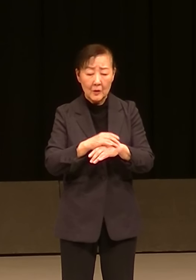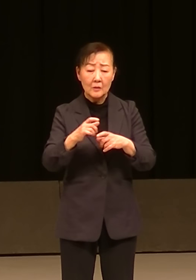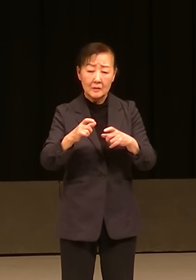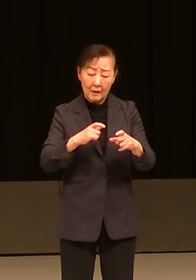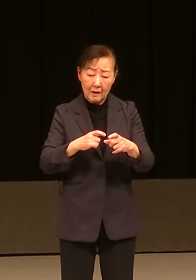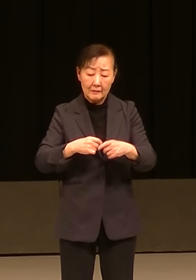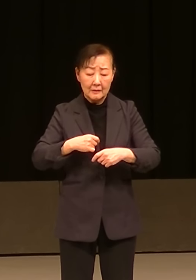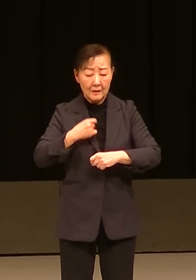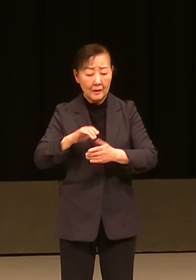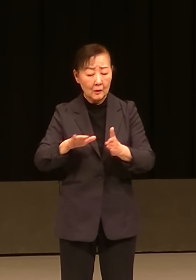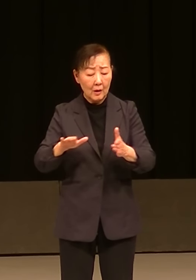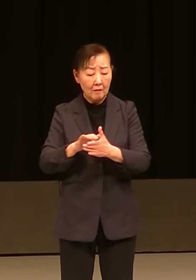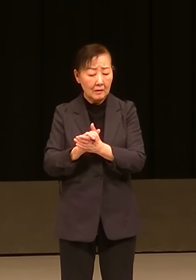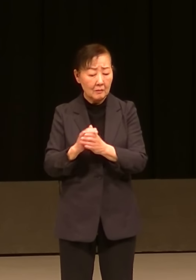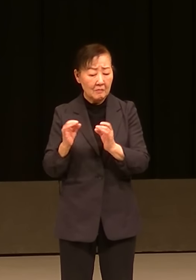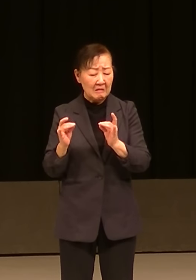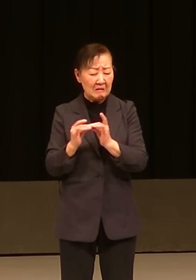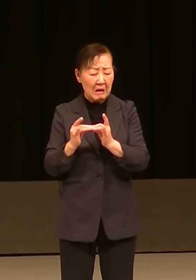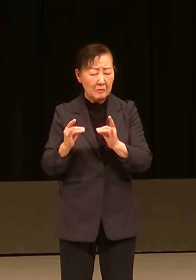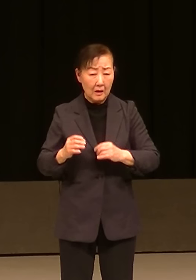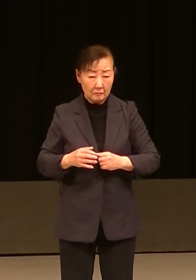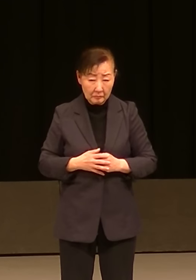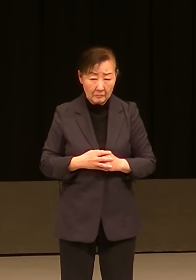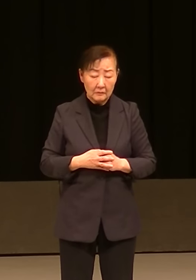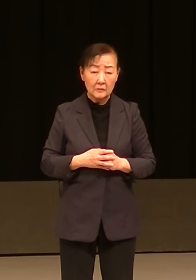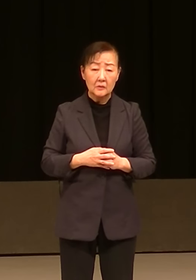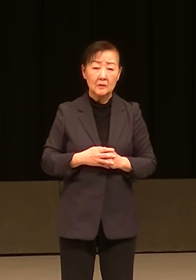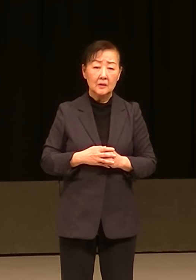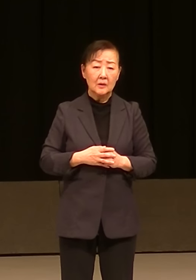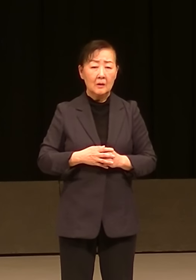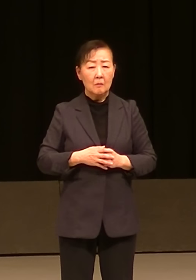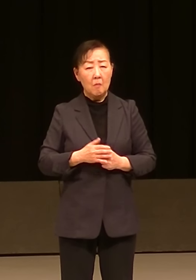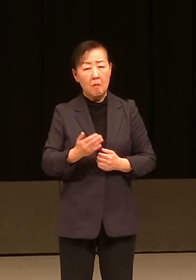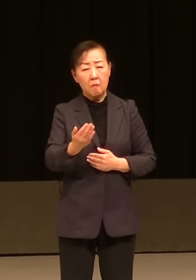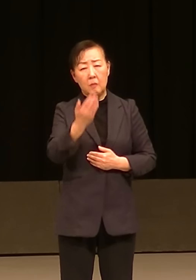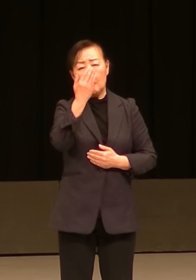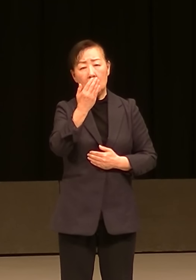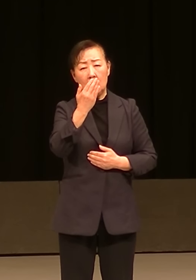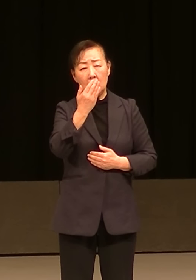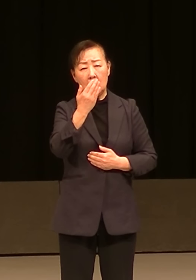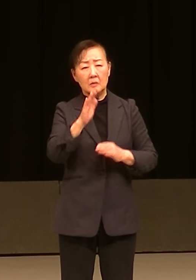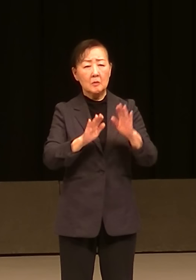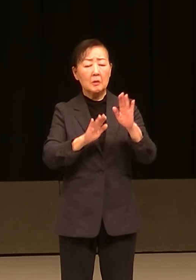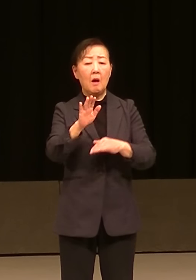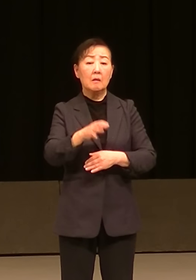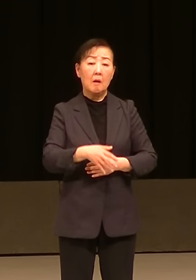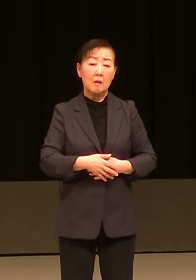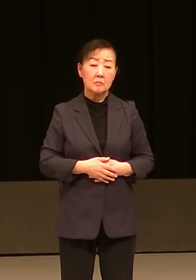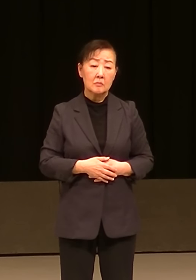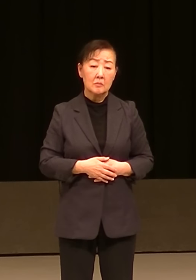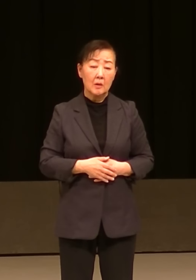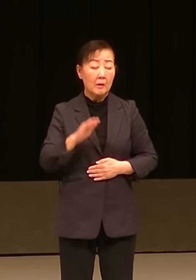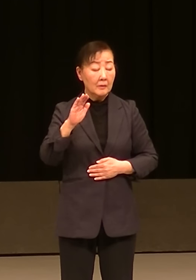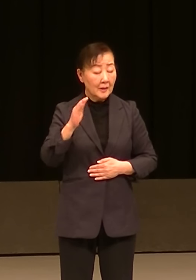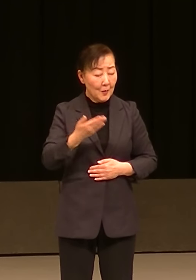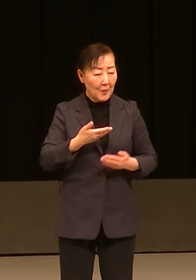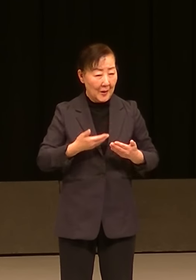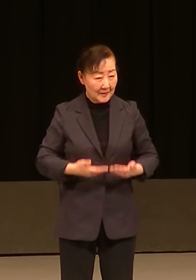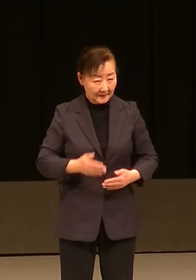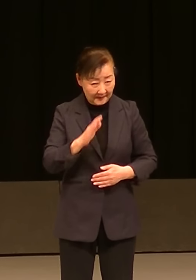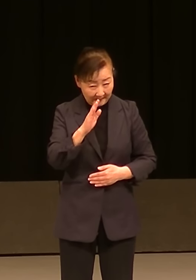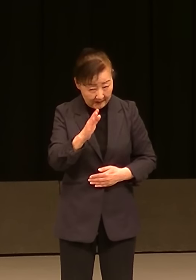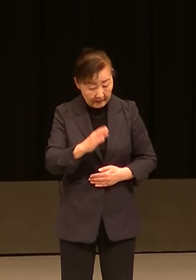正義と平和のいがみ合いを今我々は本当に目の当たりに見てしまっているわけですが、だけどご安心くださ